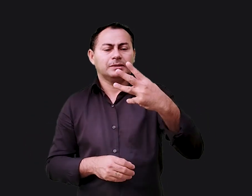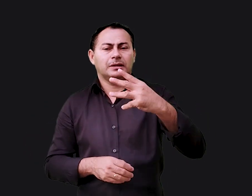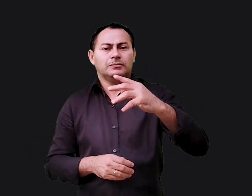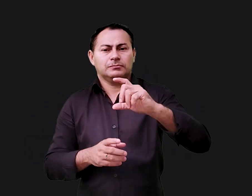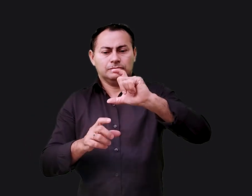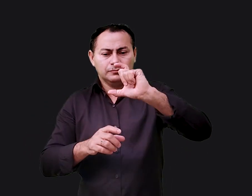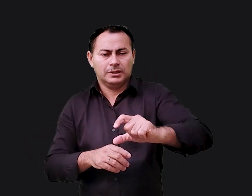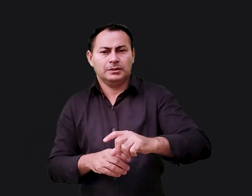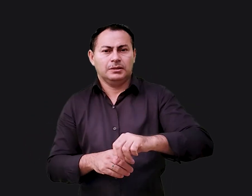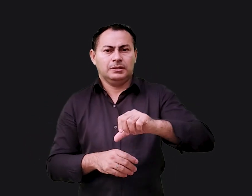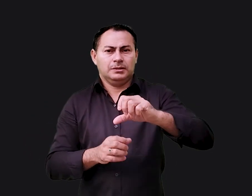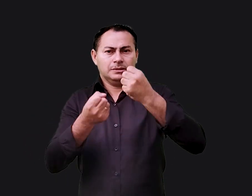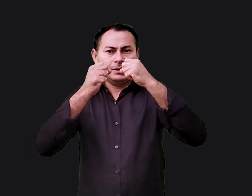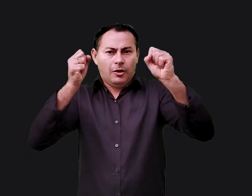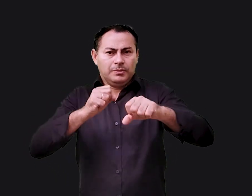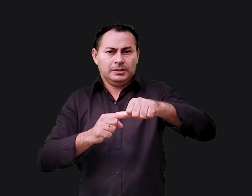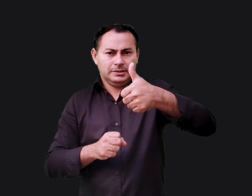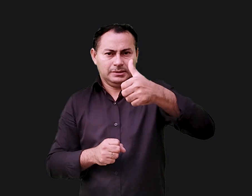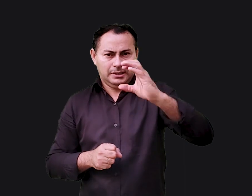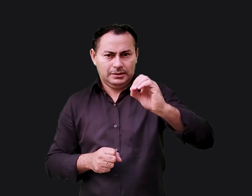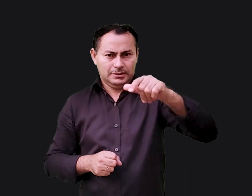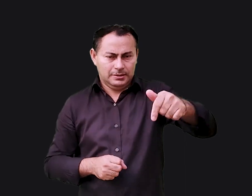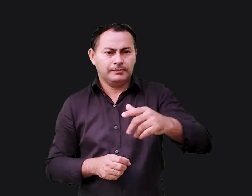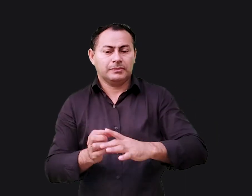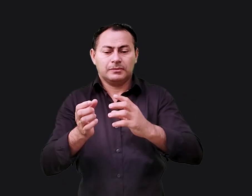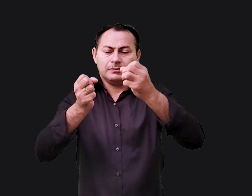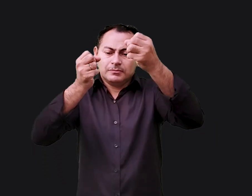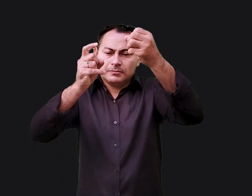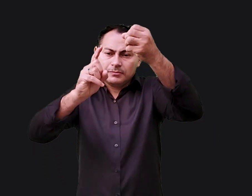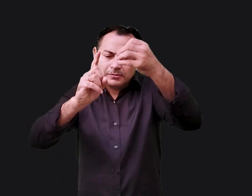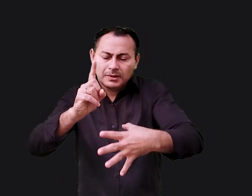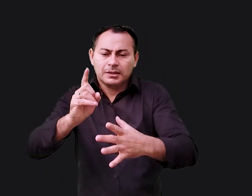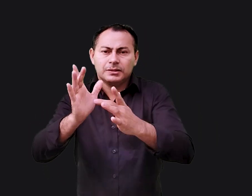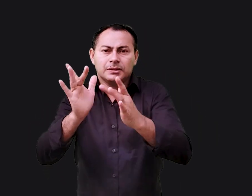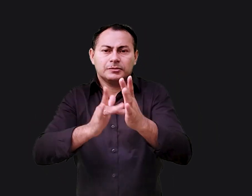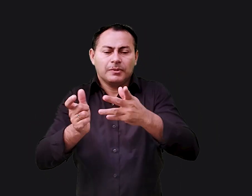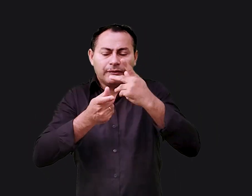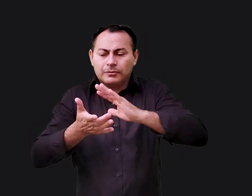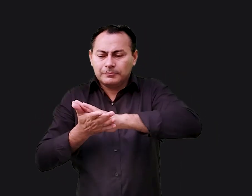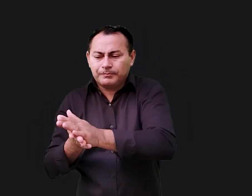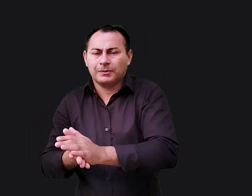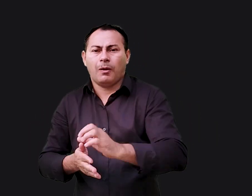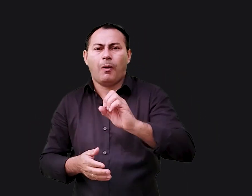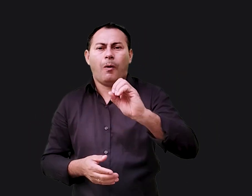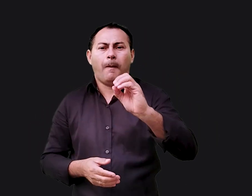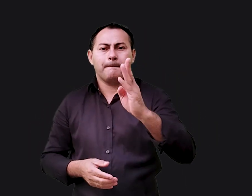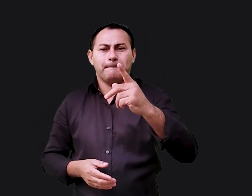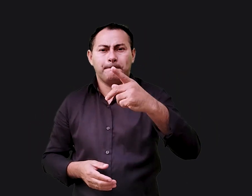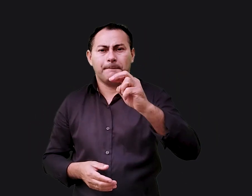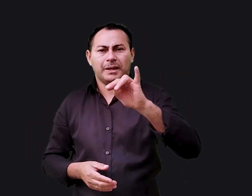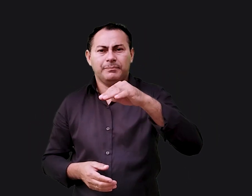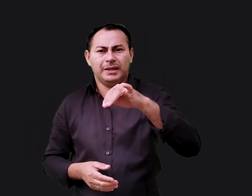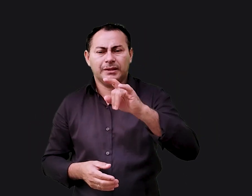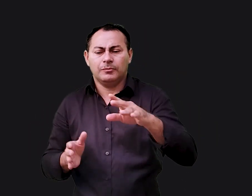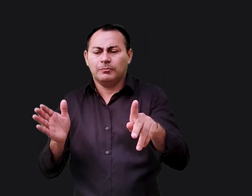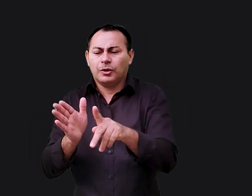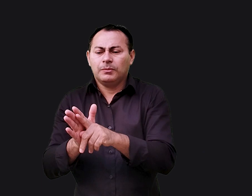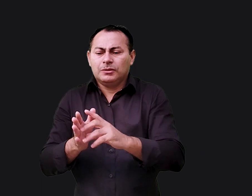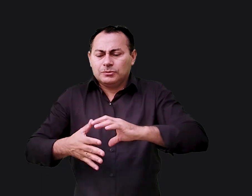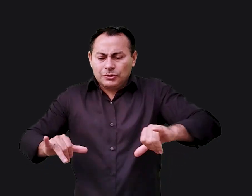estrofe dos Salmos 107 descreve o que Jesus chamou de oprimidos essas pessoas são oprimidas pelos seus